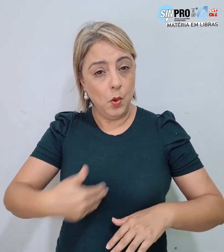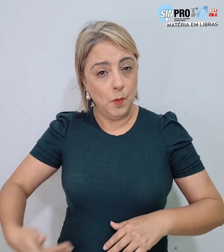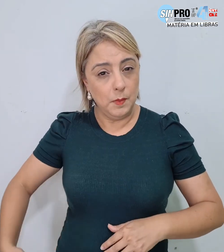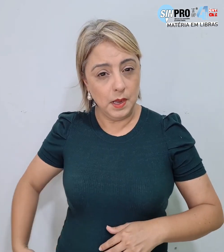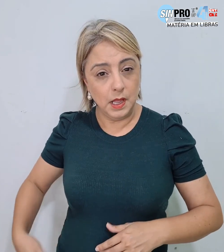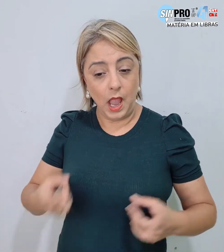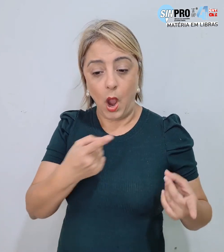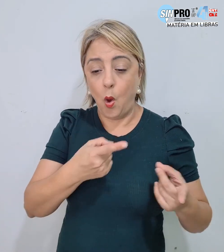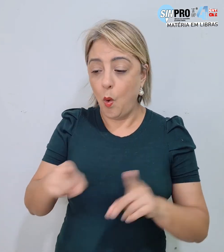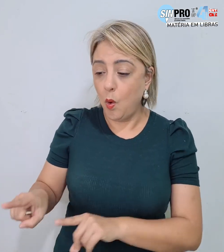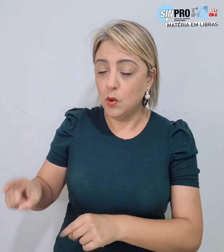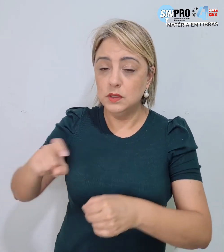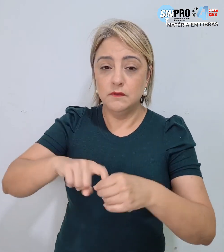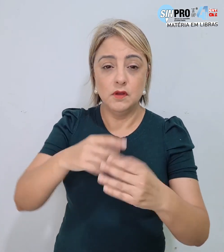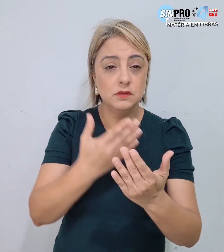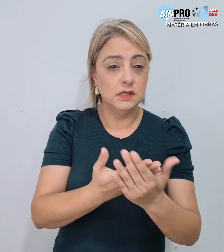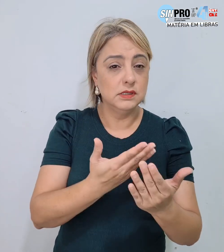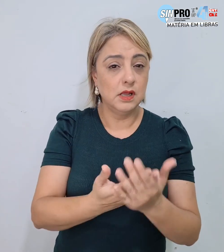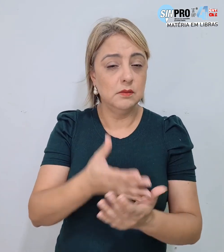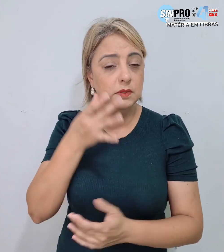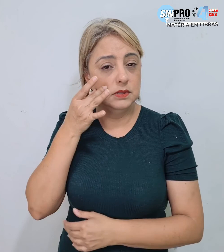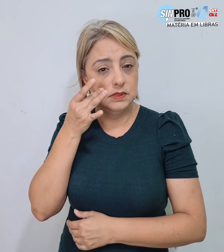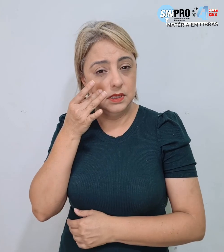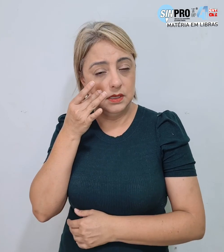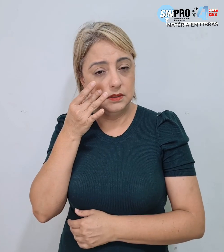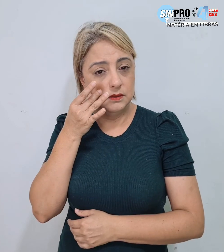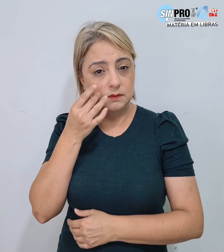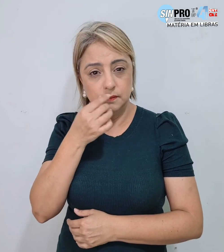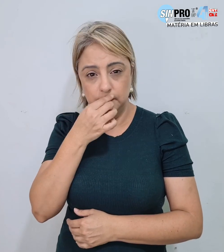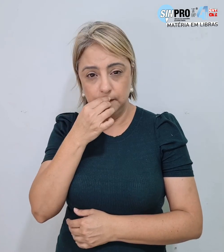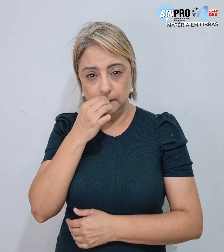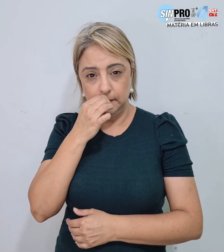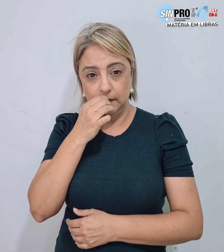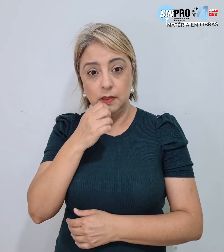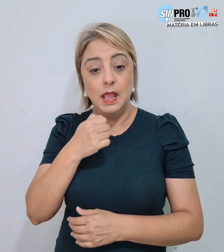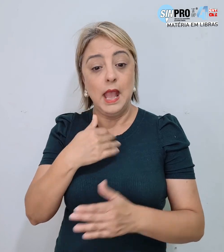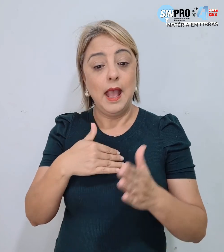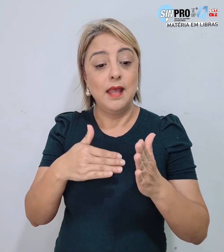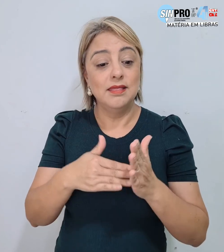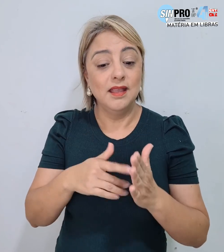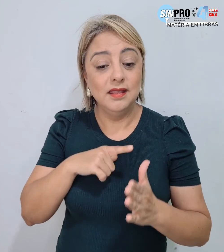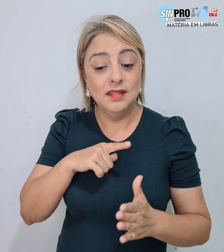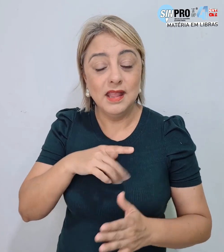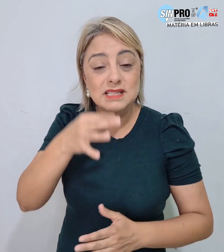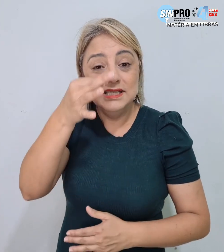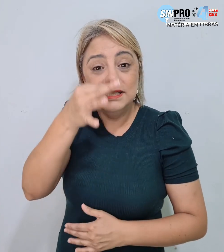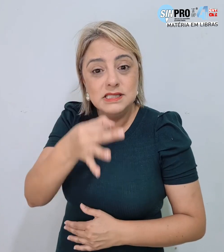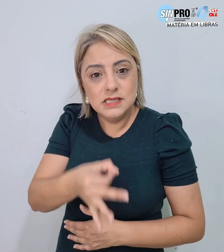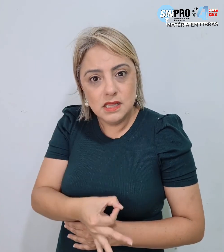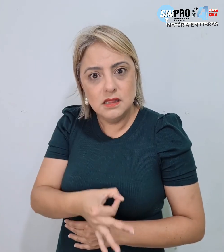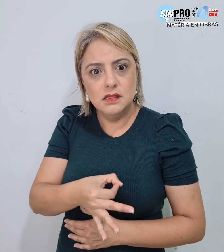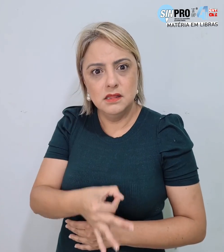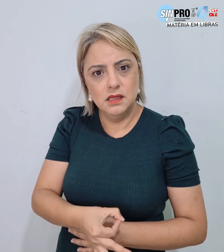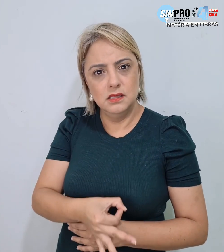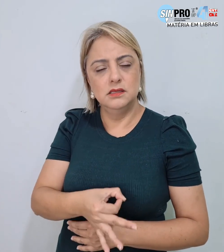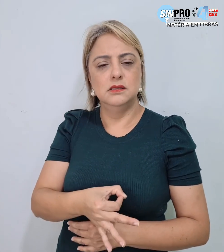é contra a volta das aulas presenciais e até que haja certeza e